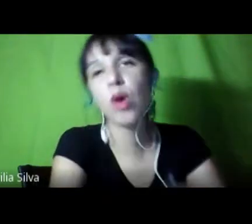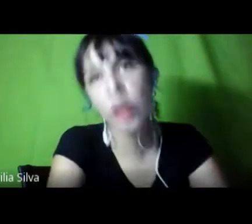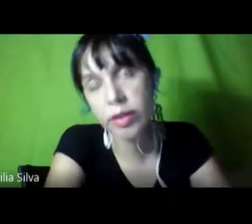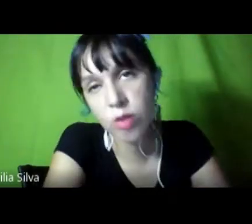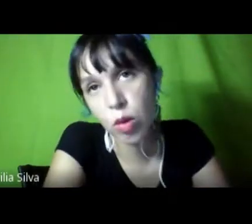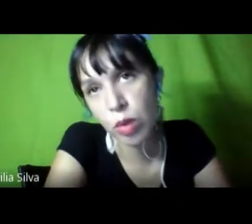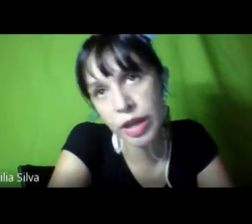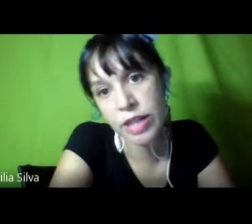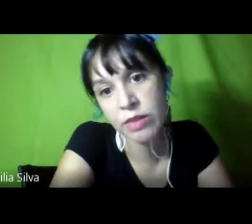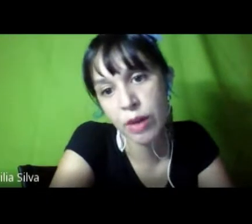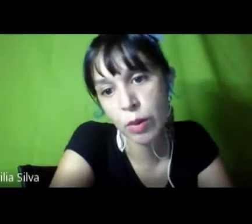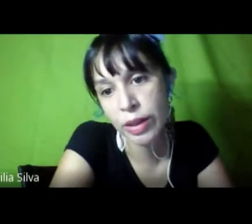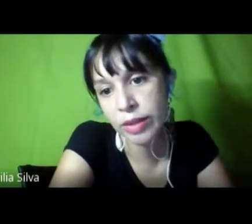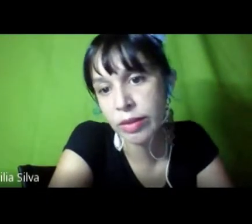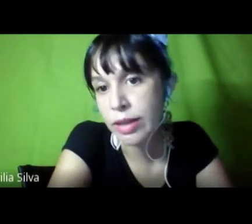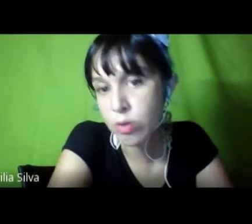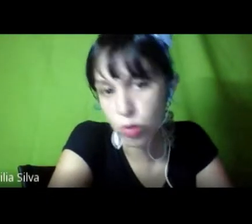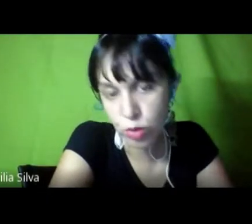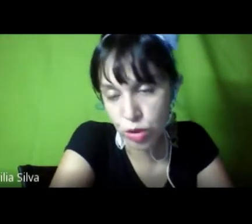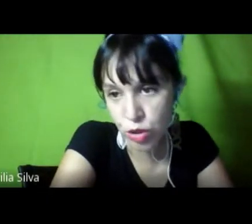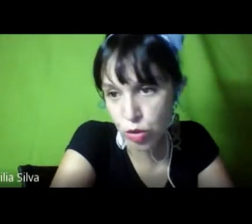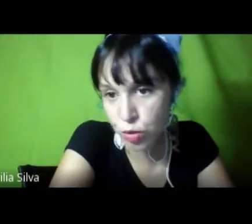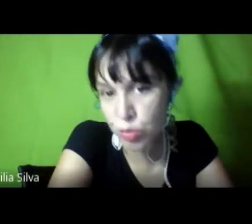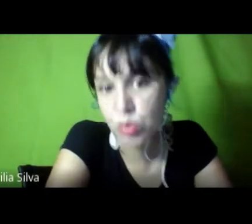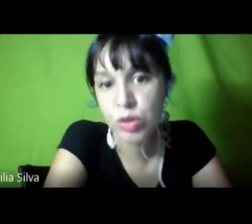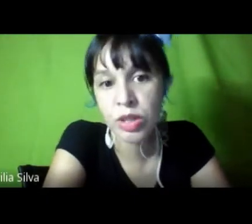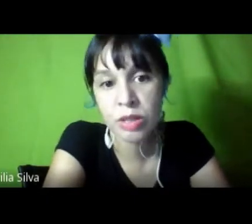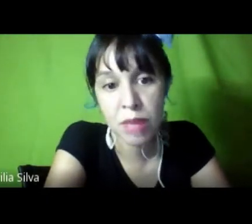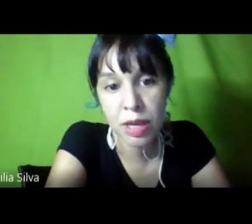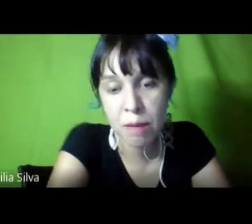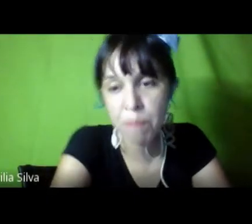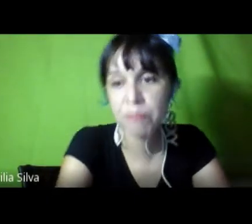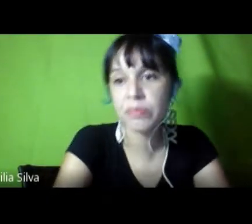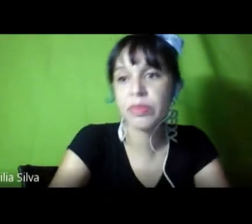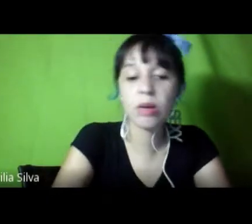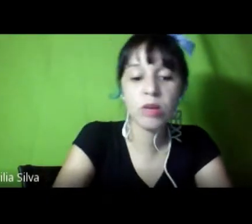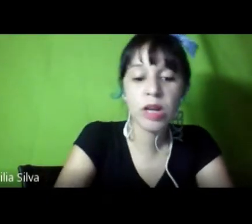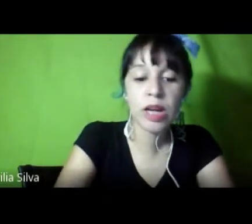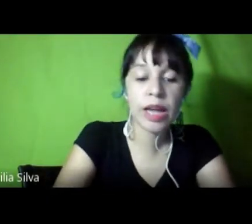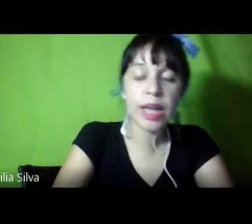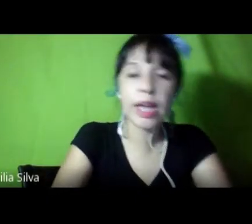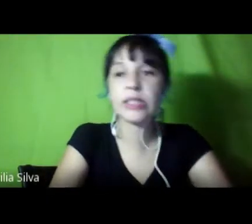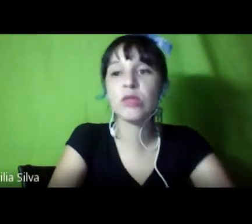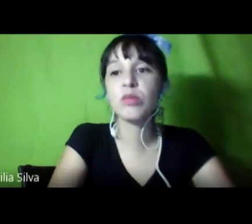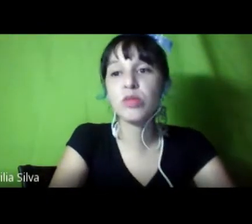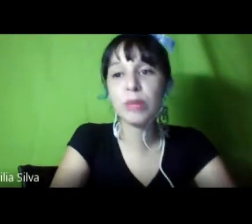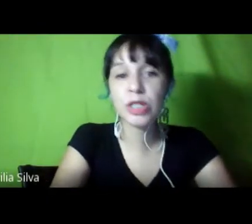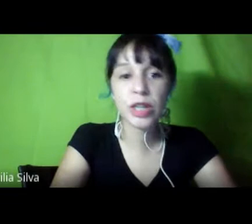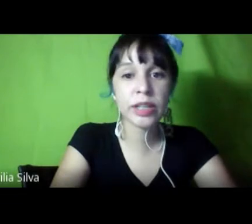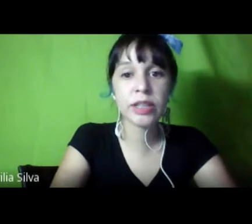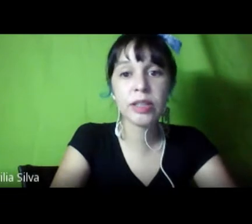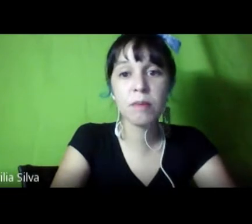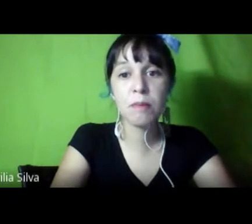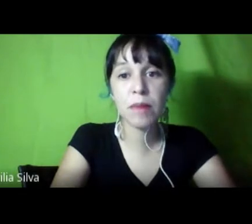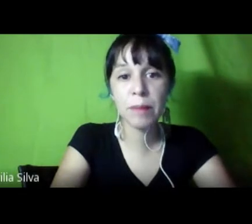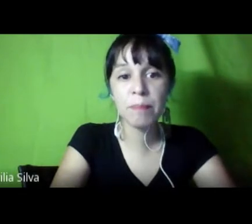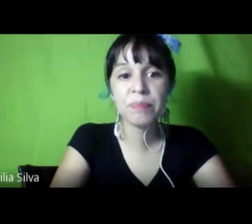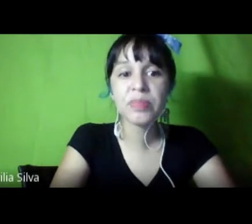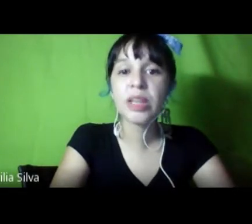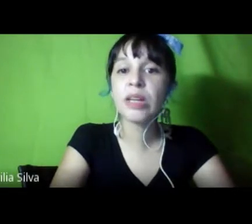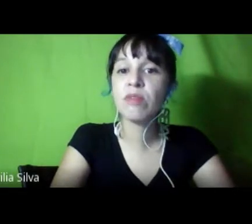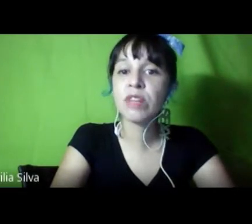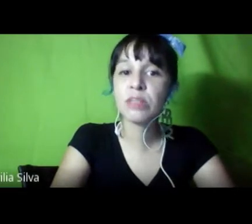uma escola como a que eles frequentam, são 2 horas de ônibus, 2 horas e meia. Então, esse grupo de baixa renda